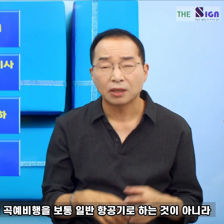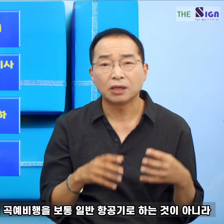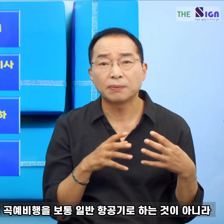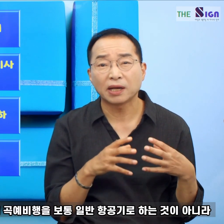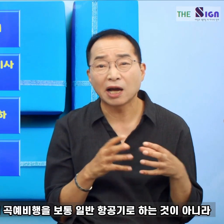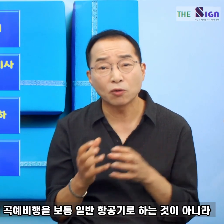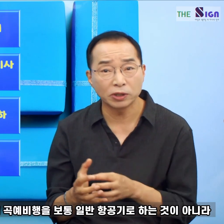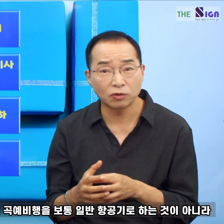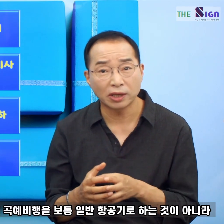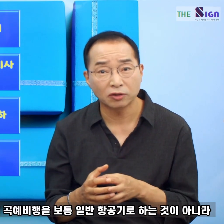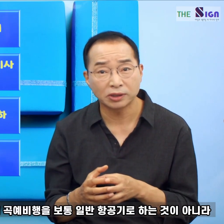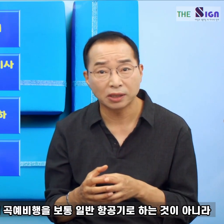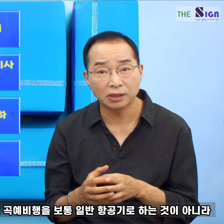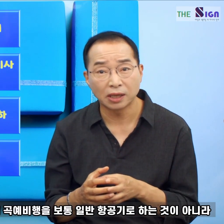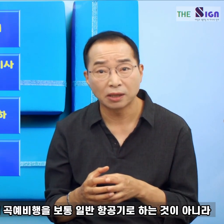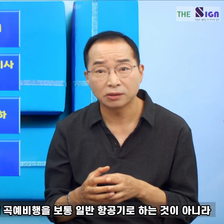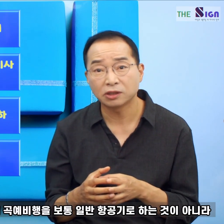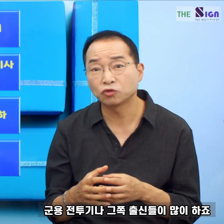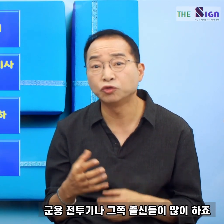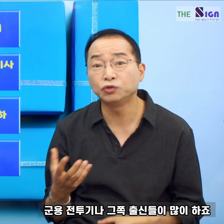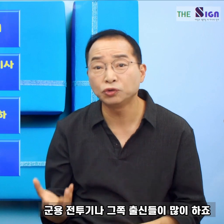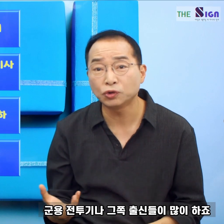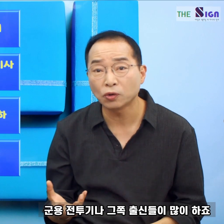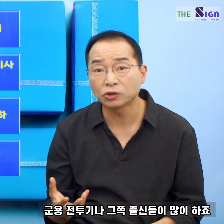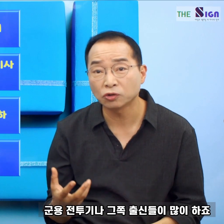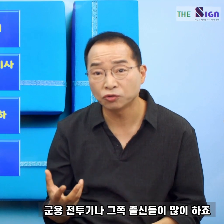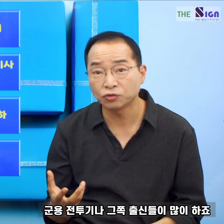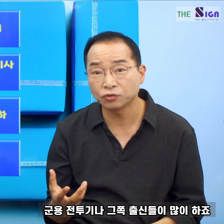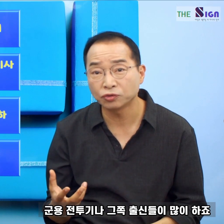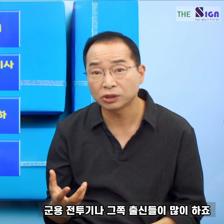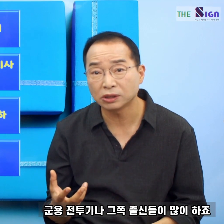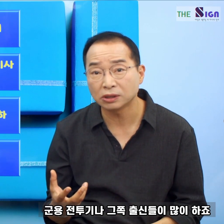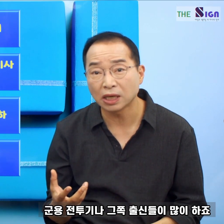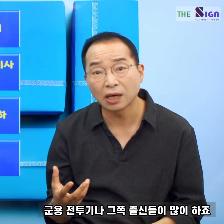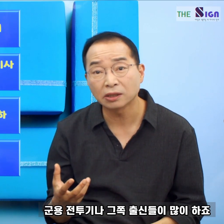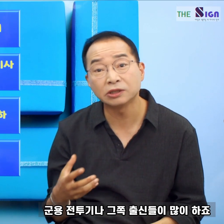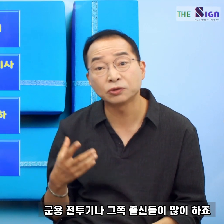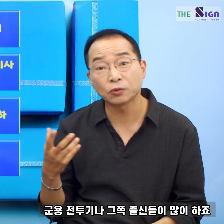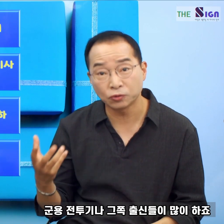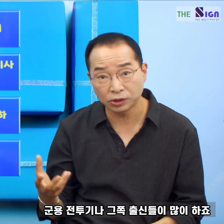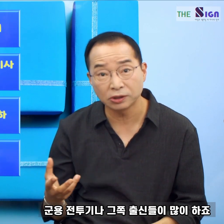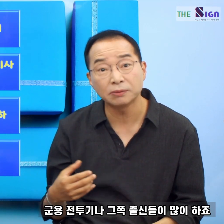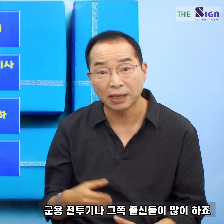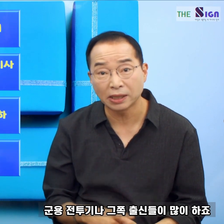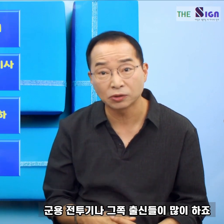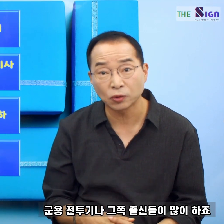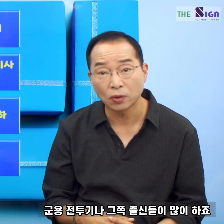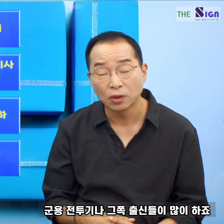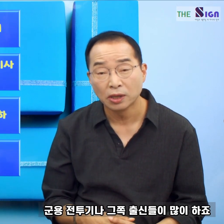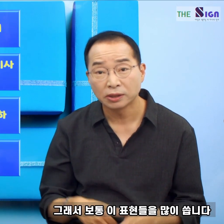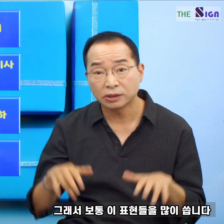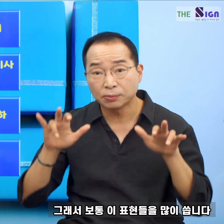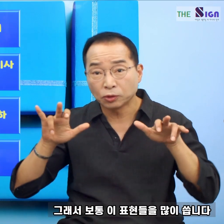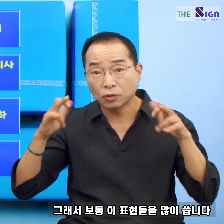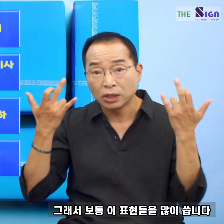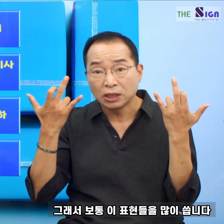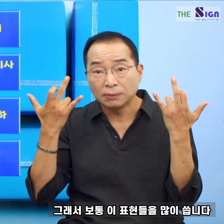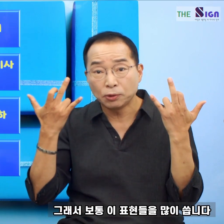일반 항공기로 하는 것이 아니라 이제 군용 전투기나 그쪽 출신들이 많이 하죠. 그래서 보통 이 표현들을